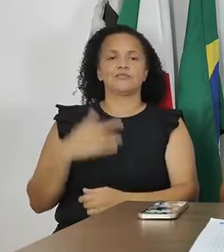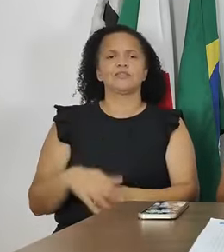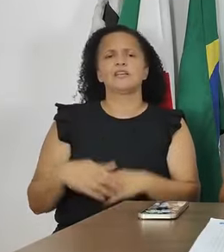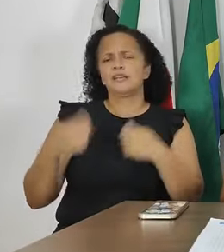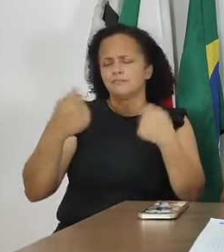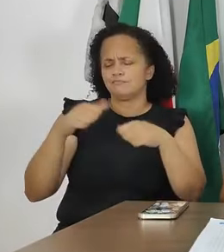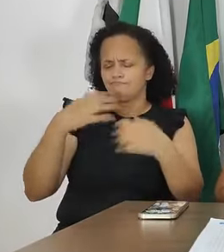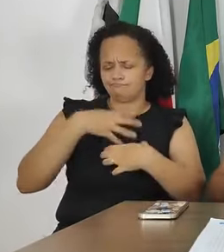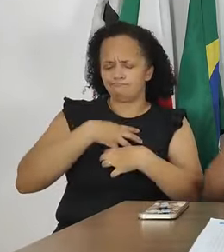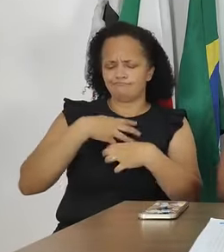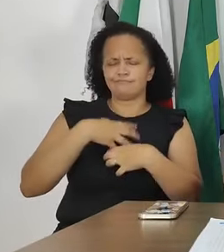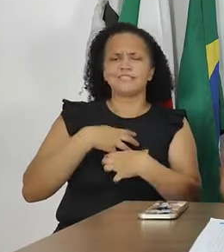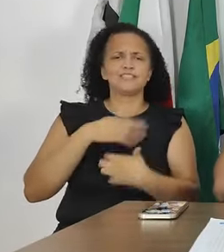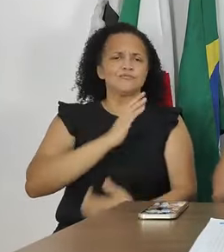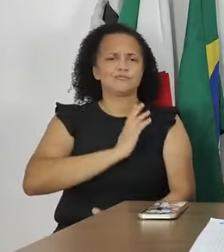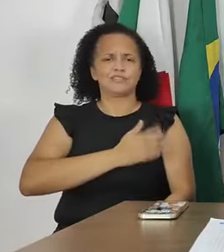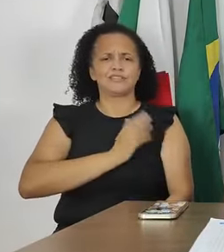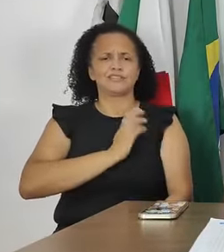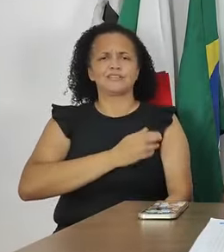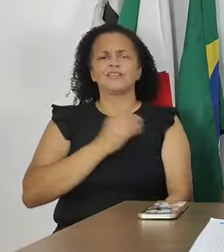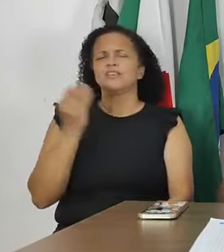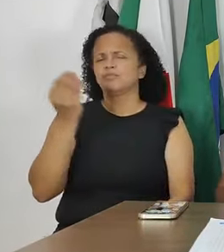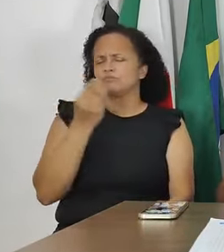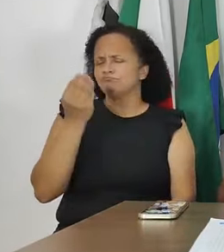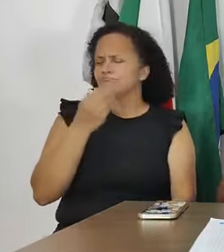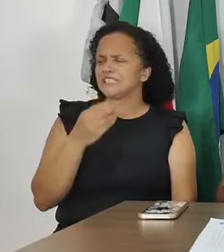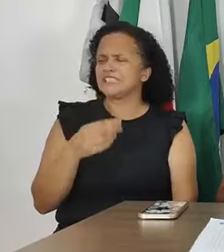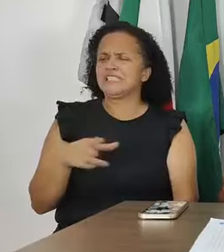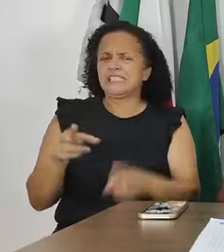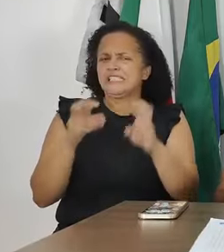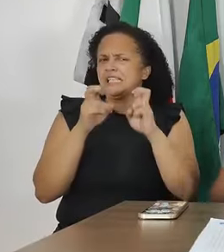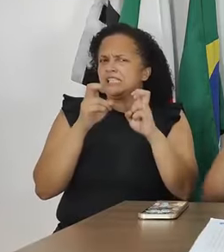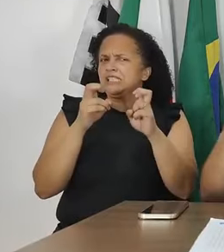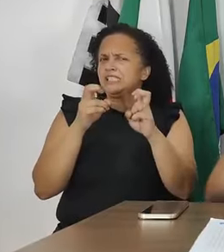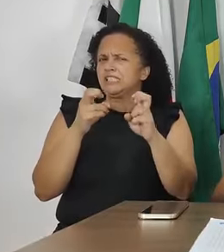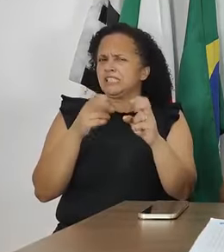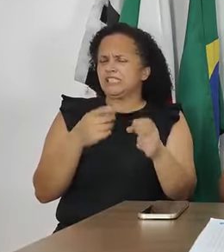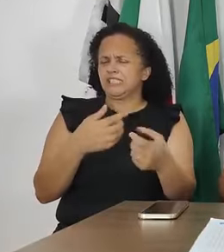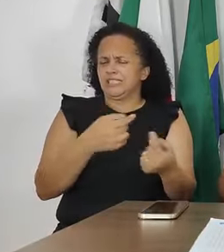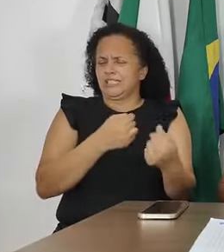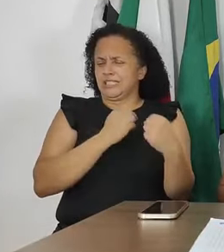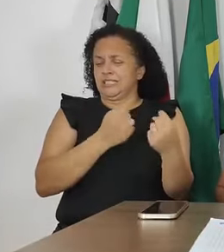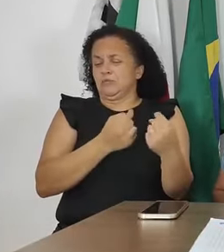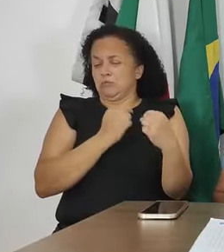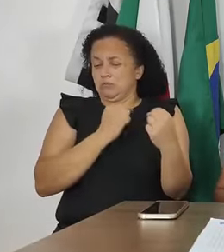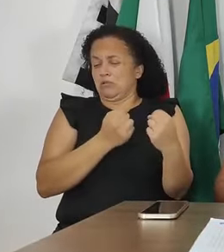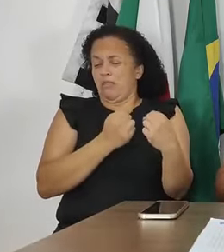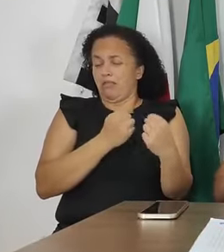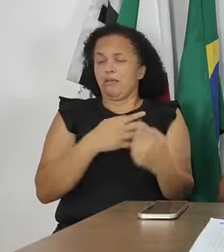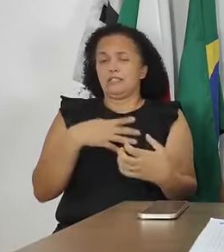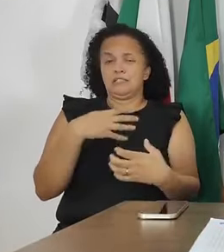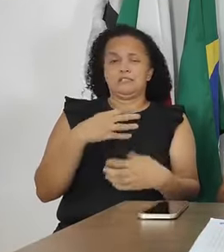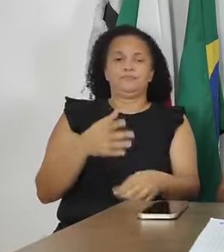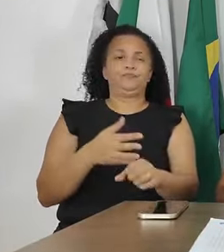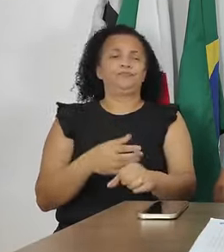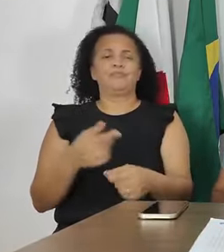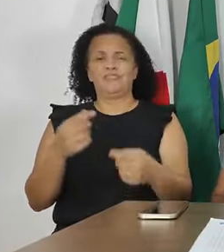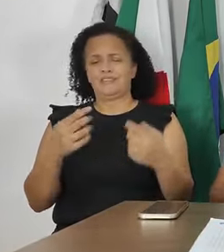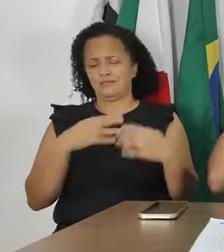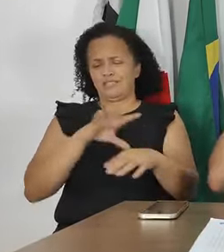esteja firmado no meu coração, para que quando vier um sintoma, para quando vier uma mentira de Satanás, um diagnóstico